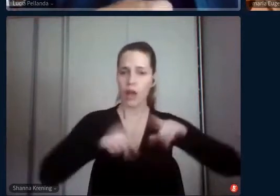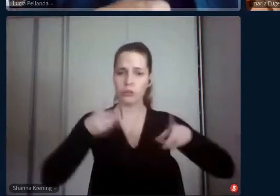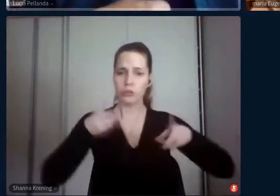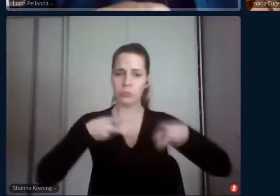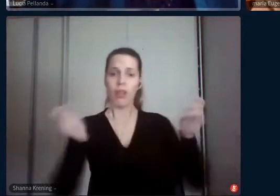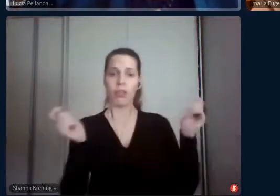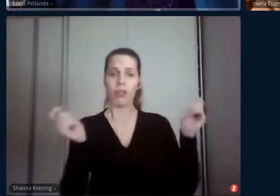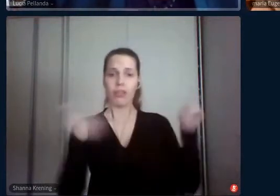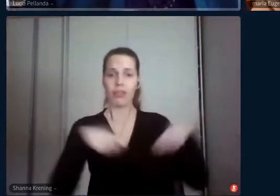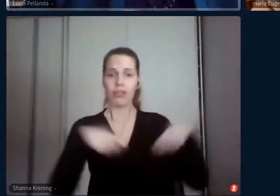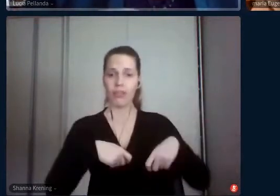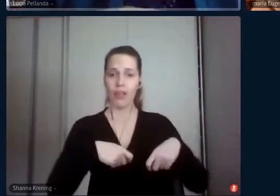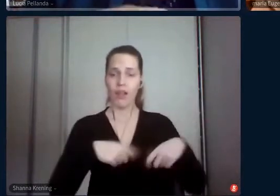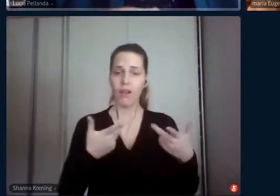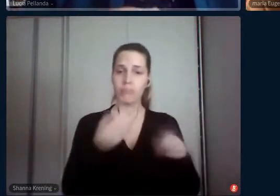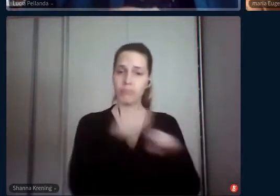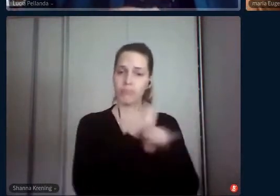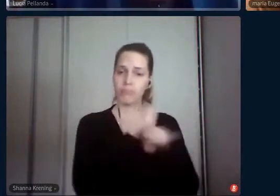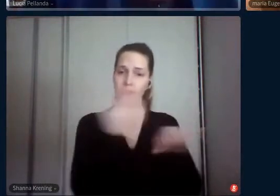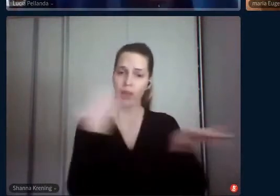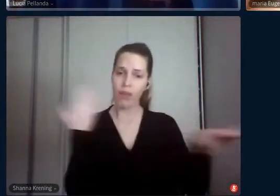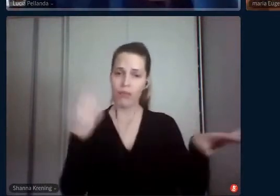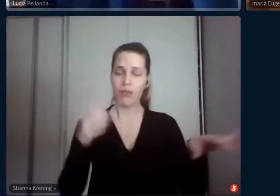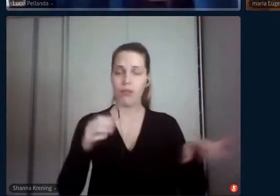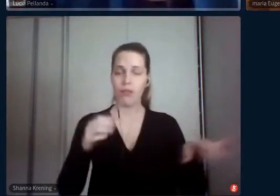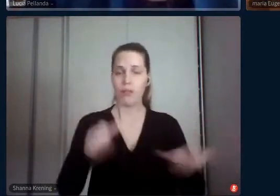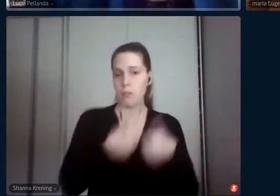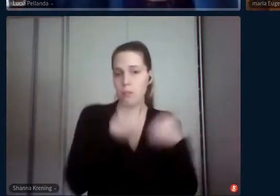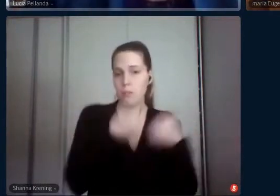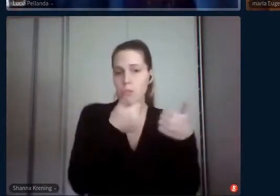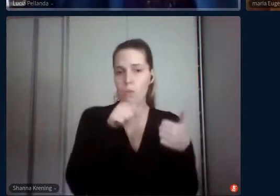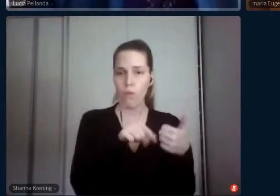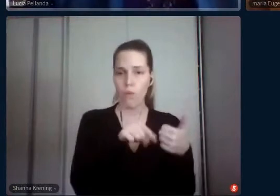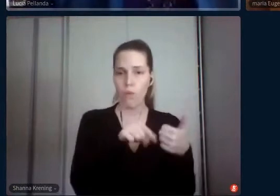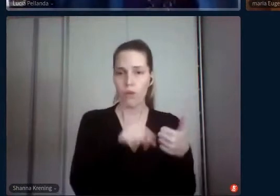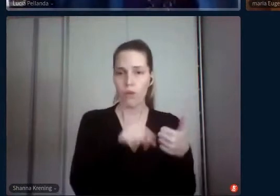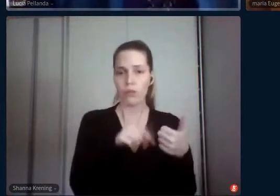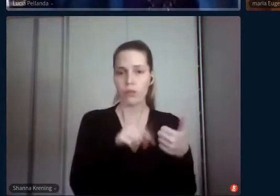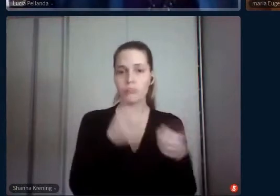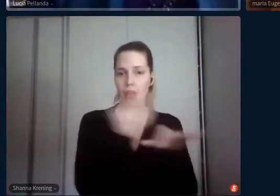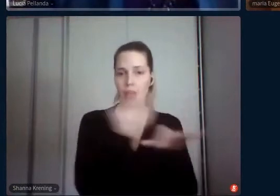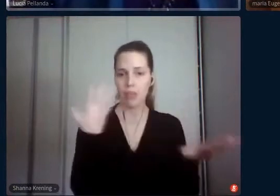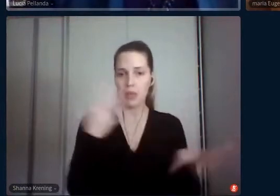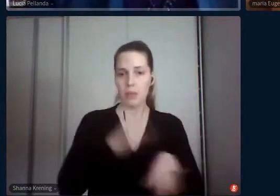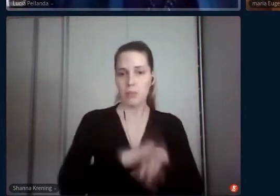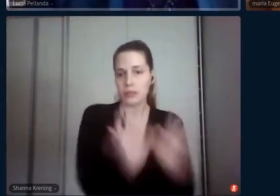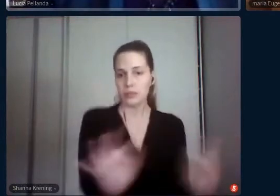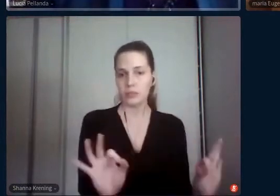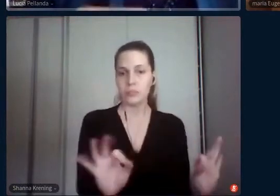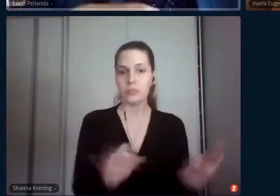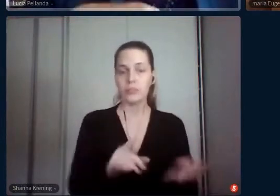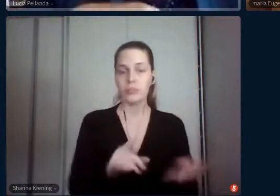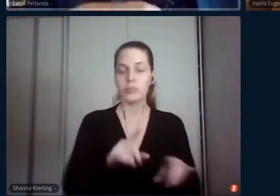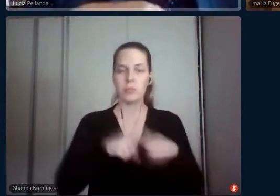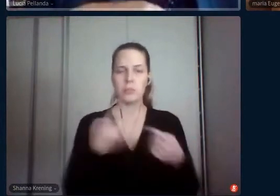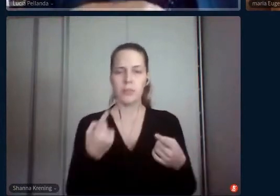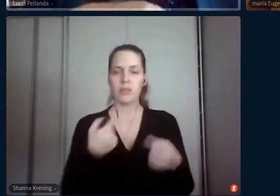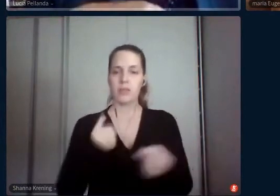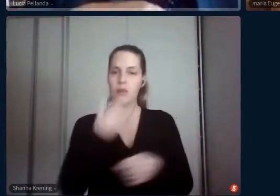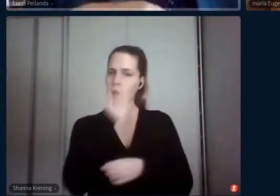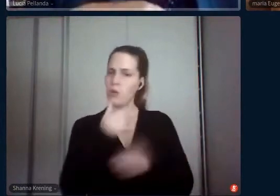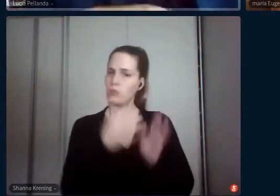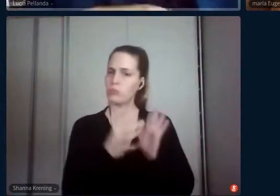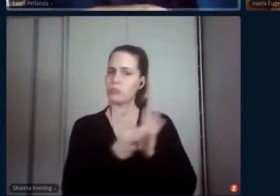diminuir um pouco a sobrecarga de todo mundo se forem feitas em EAD, mas eu acho que o mais importante é dizer